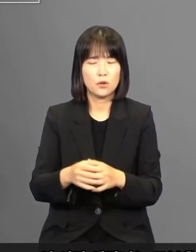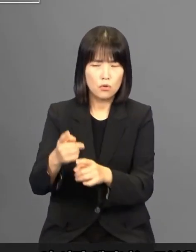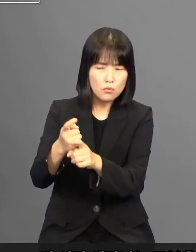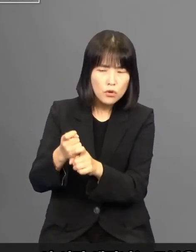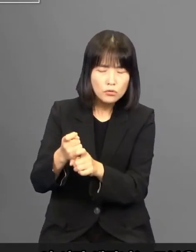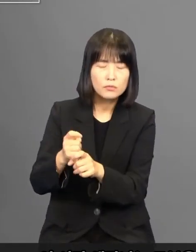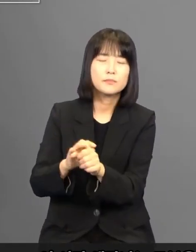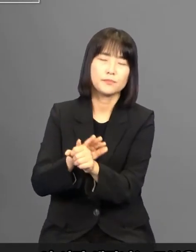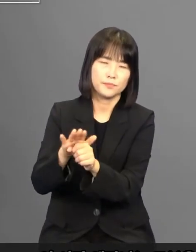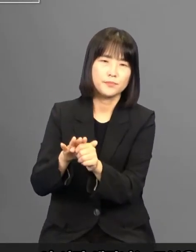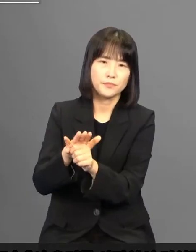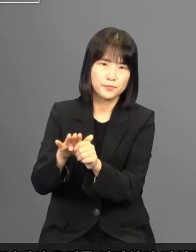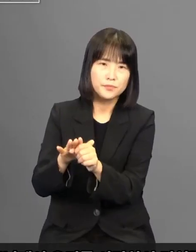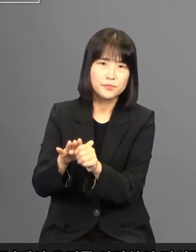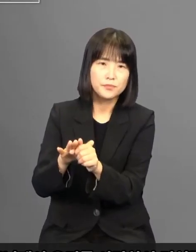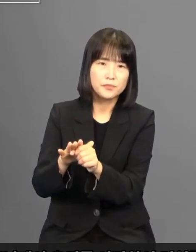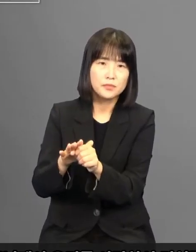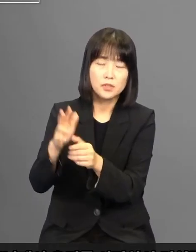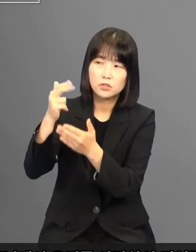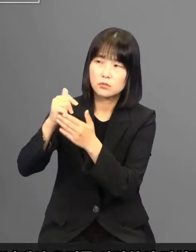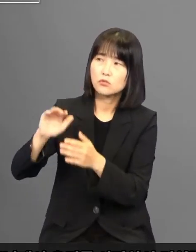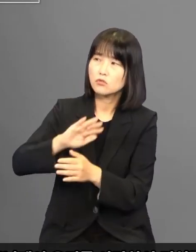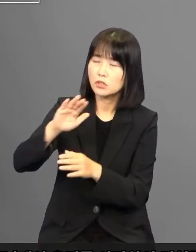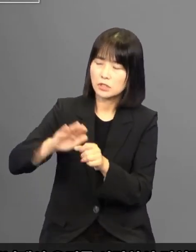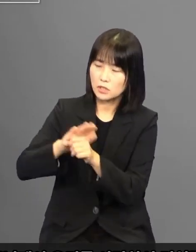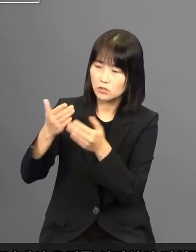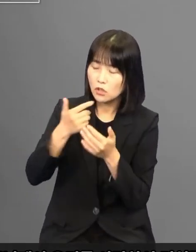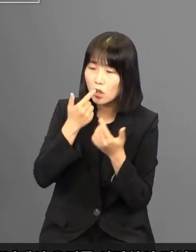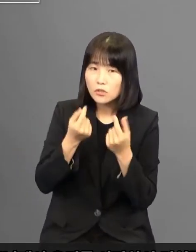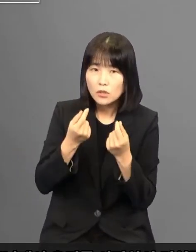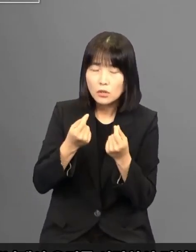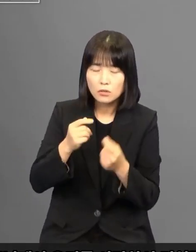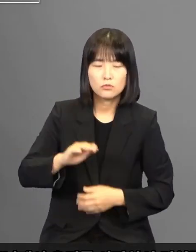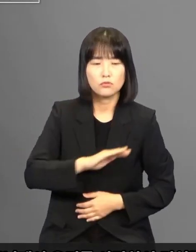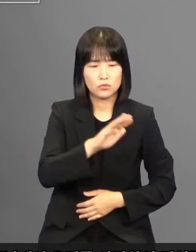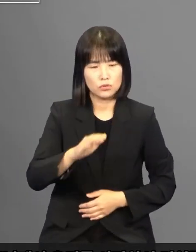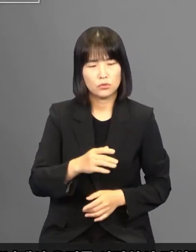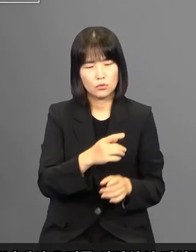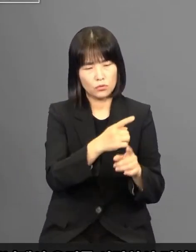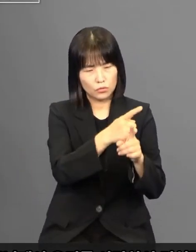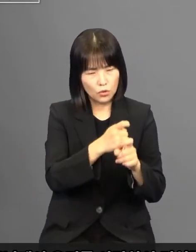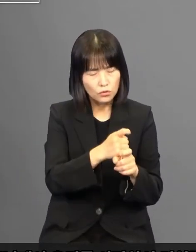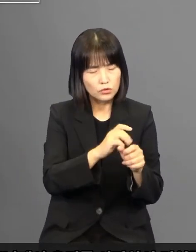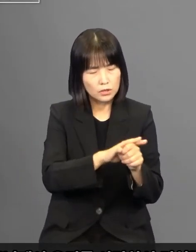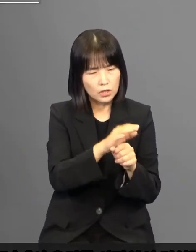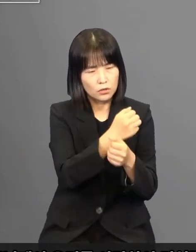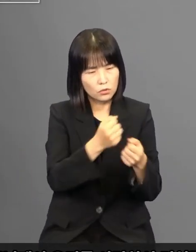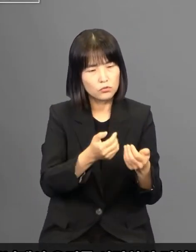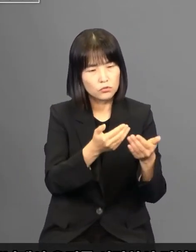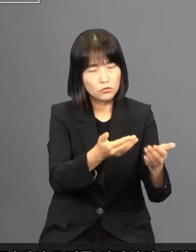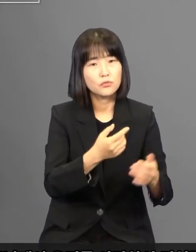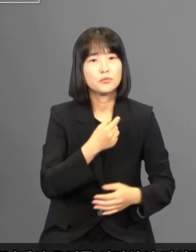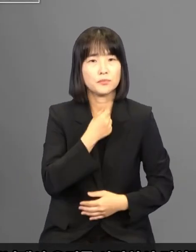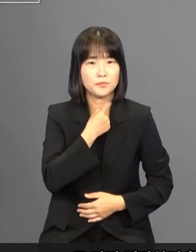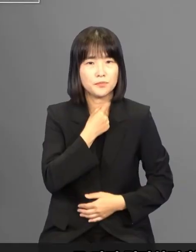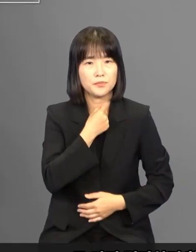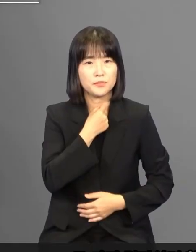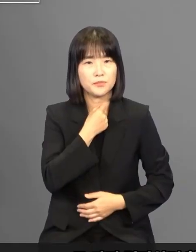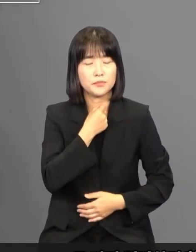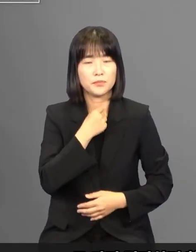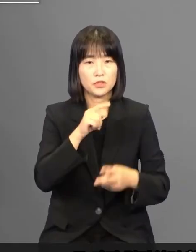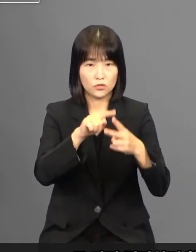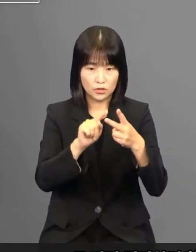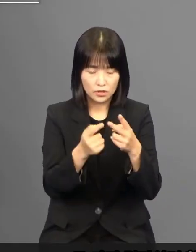사랑하며 주님께서 우리를 사랑하신 것처럼 우리도 그렇게 용서하며 사랑하겠습니다. 두